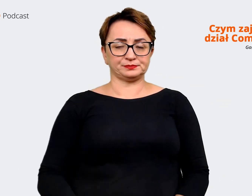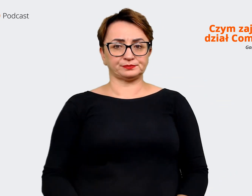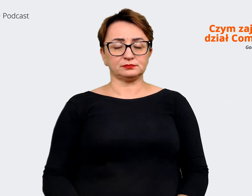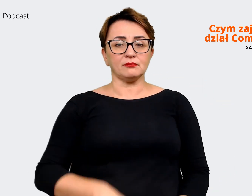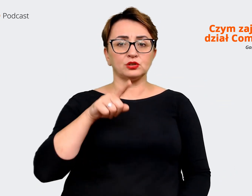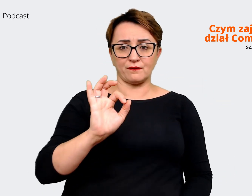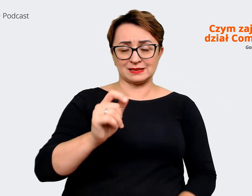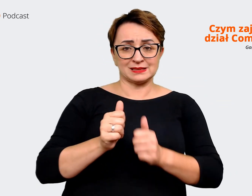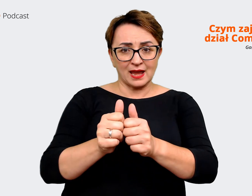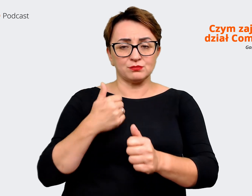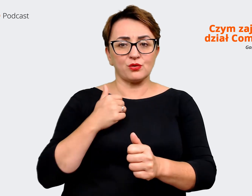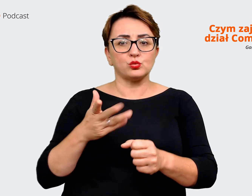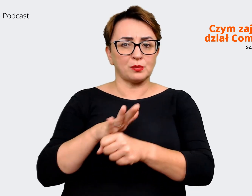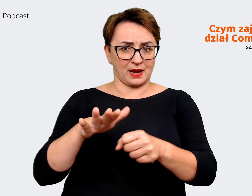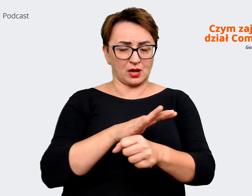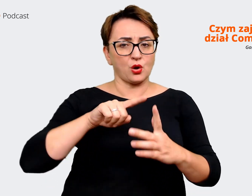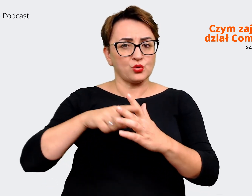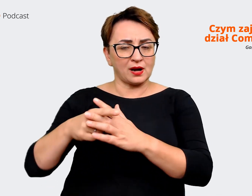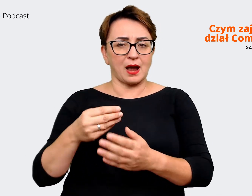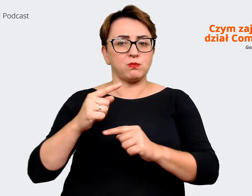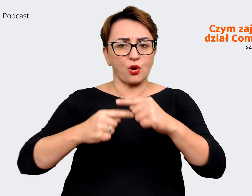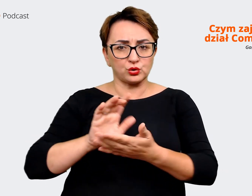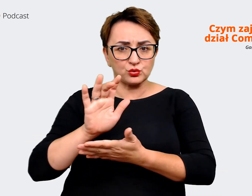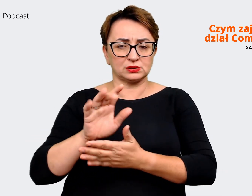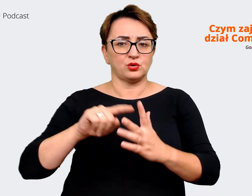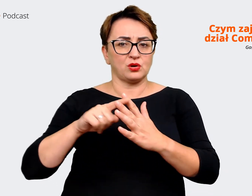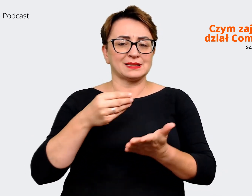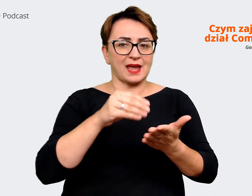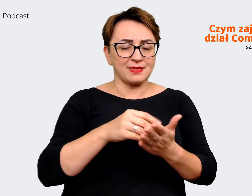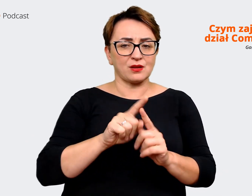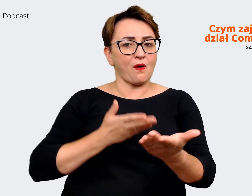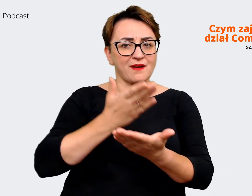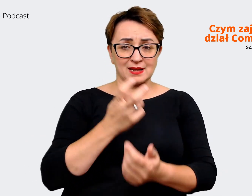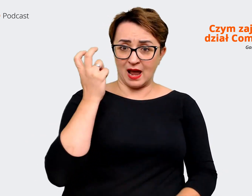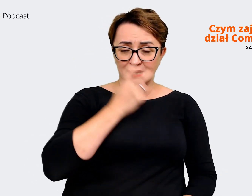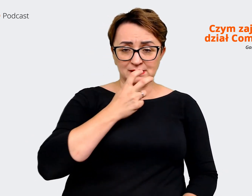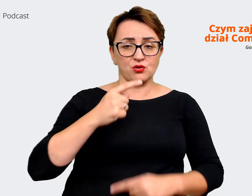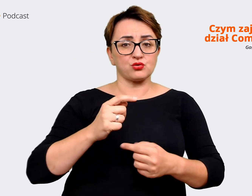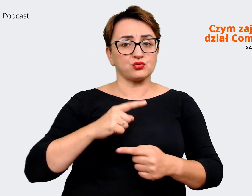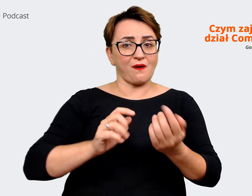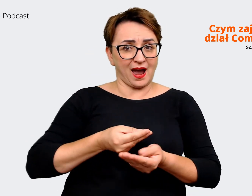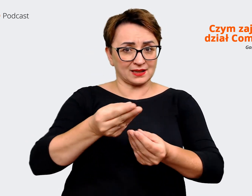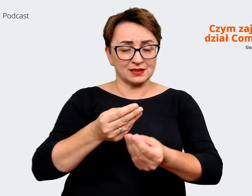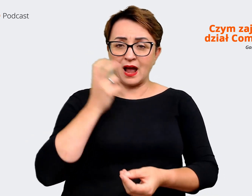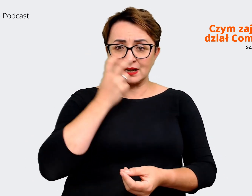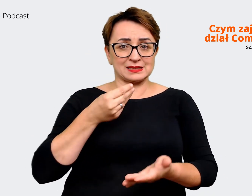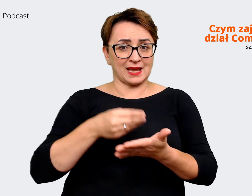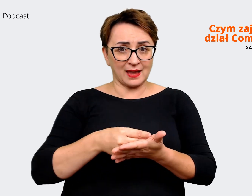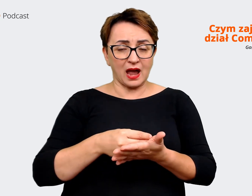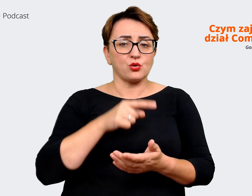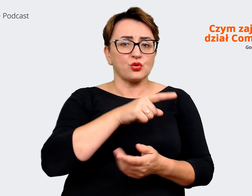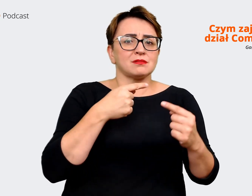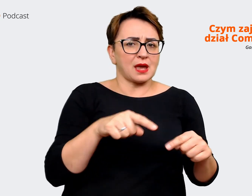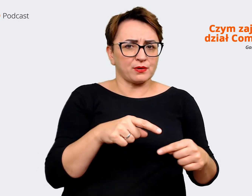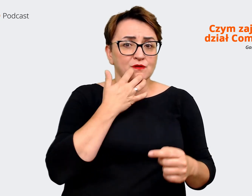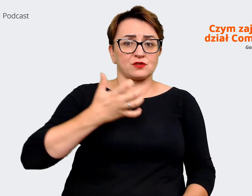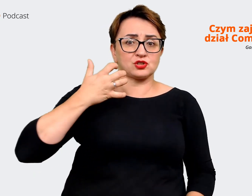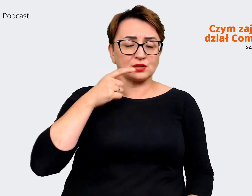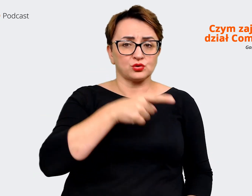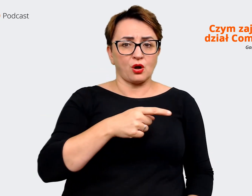tym momencie, żeby przyciągnąć kupujących, musi oferować atrakcyjne ceny i towary, których brakuje, których nie oferują